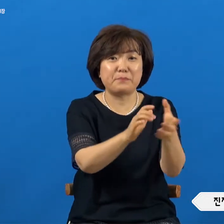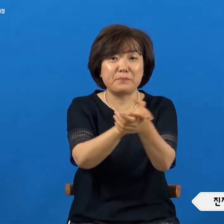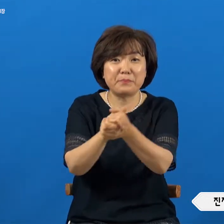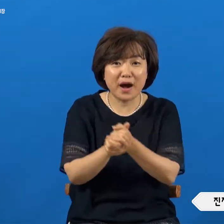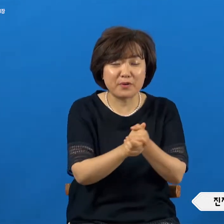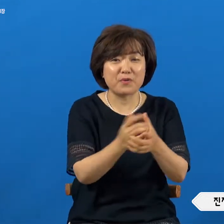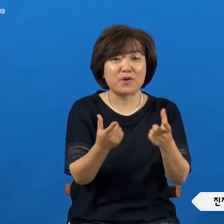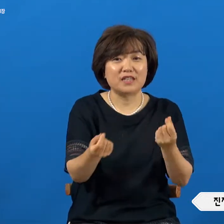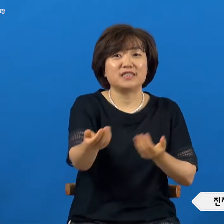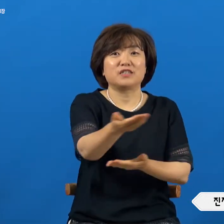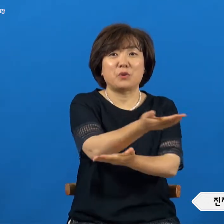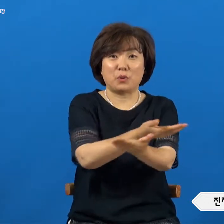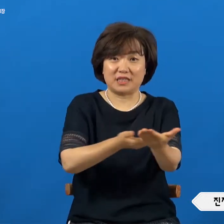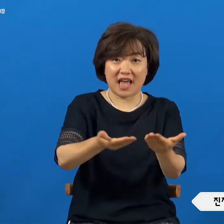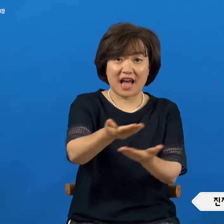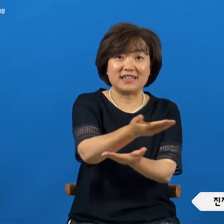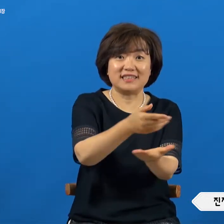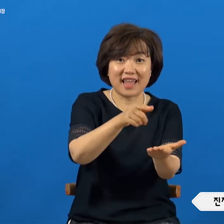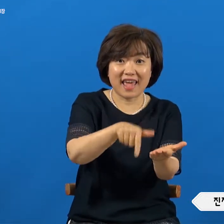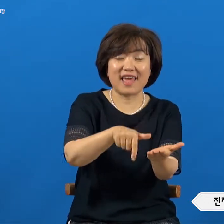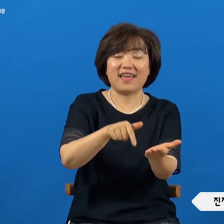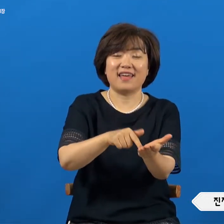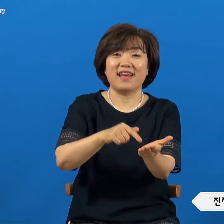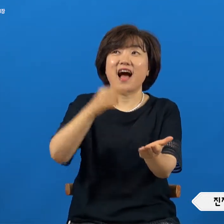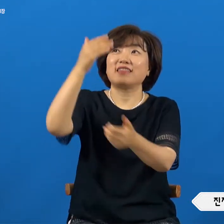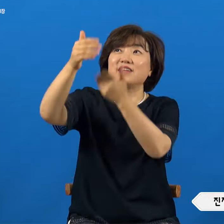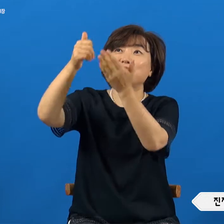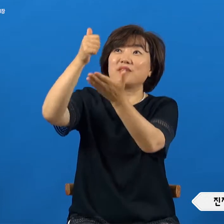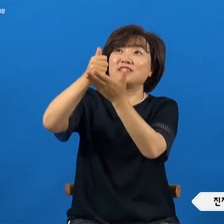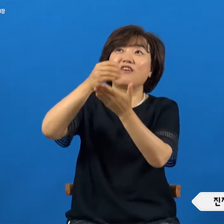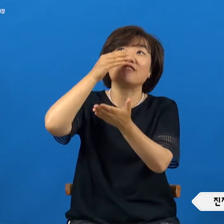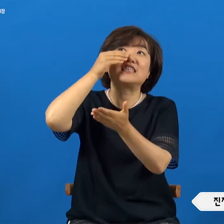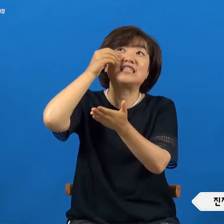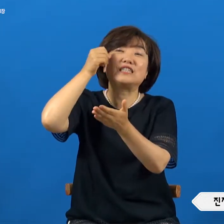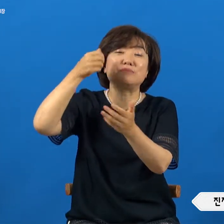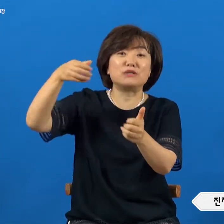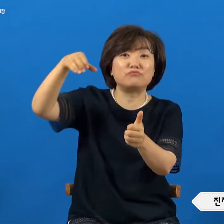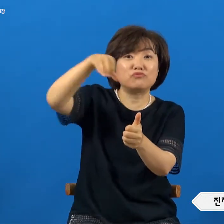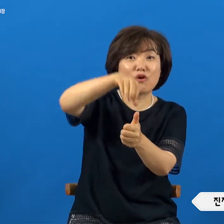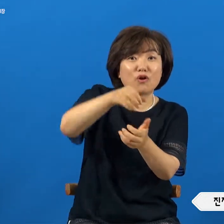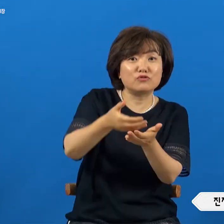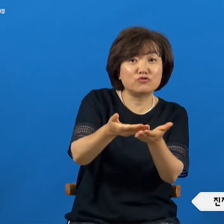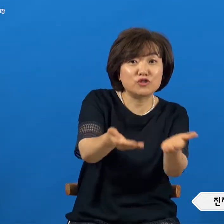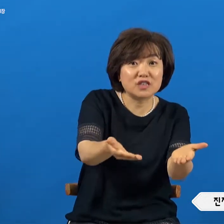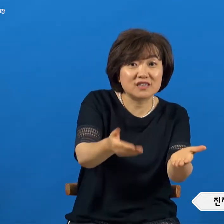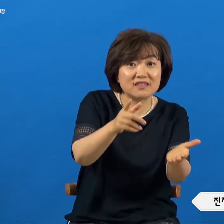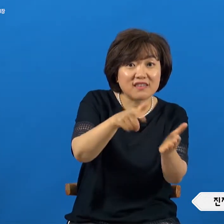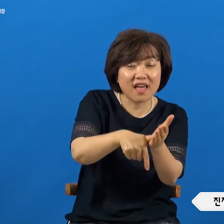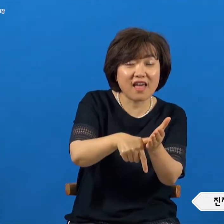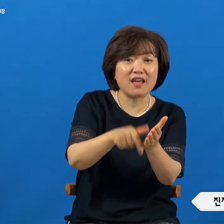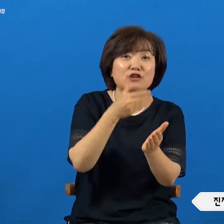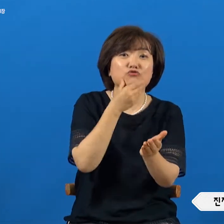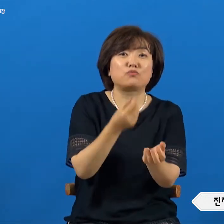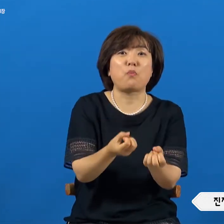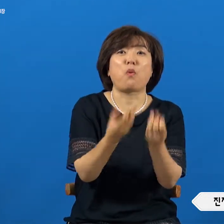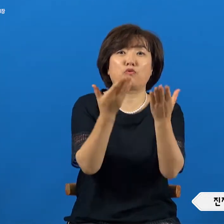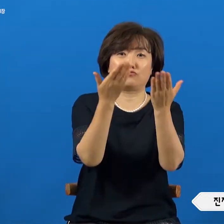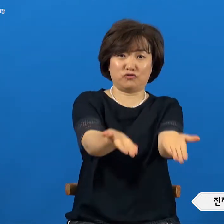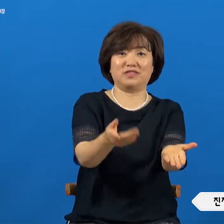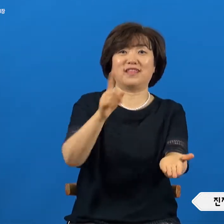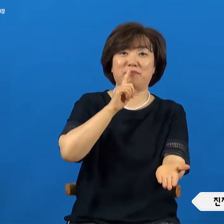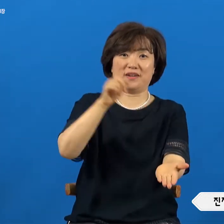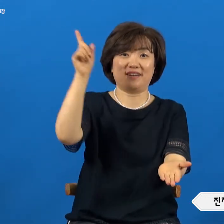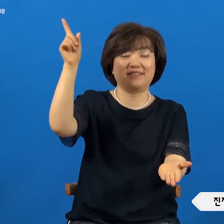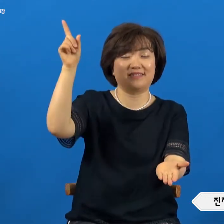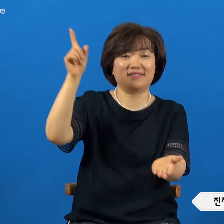교제할 때 하나님이 기름을 부으시는 것처럼 하나님이 특별한 은혜를 주신다고 말씀합니다. 축복하신다고